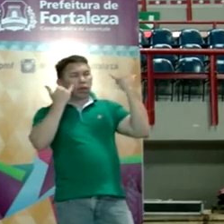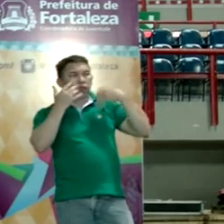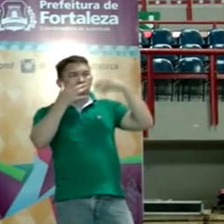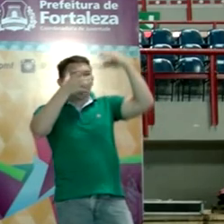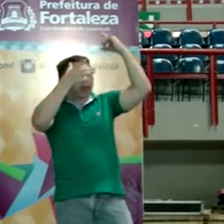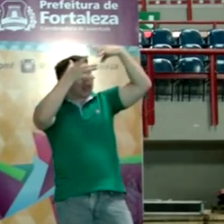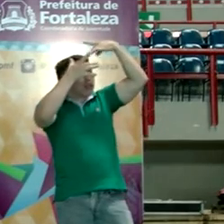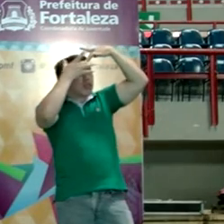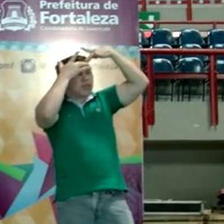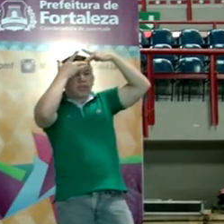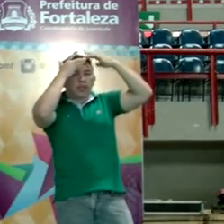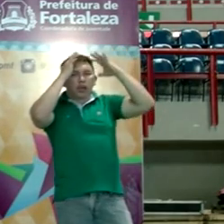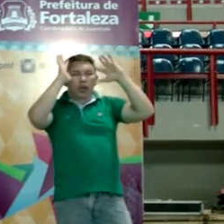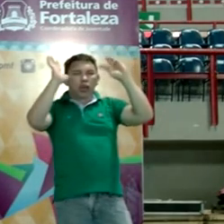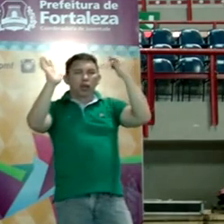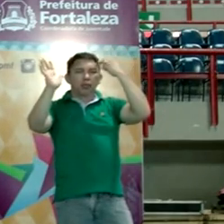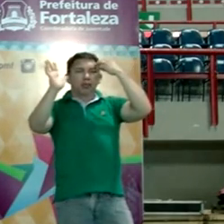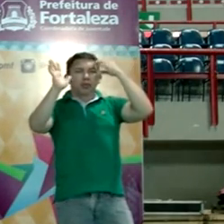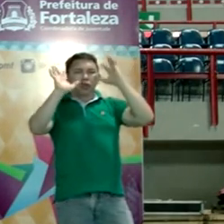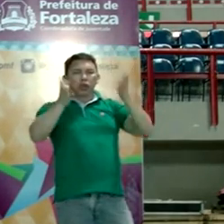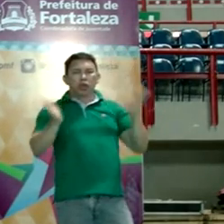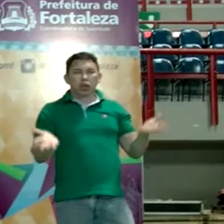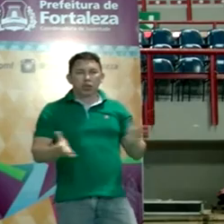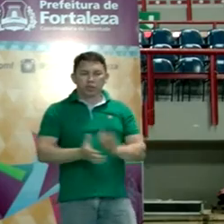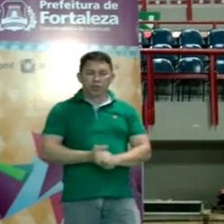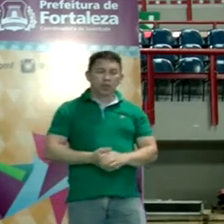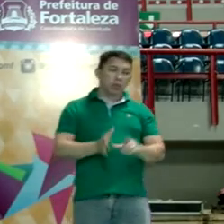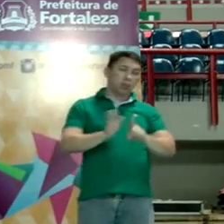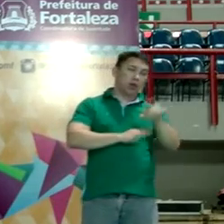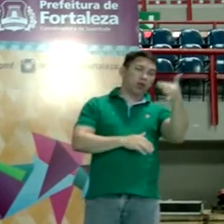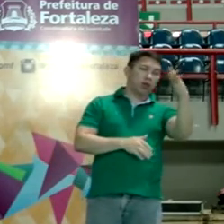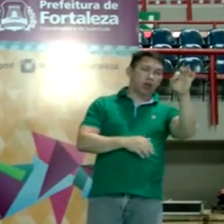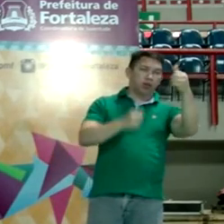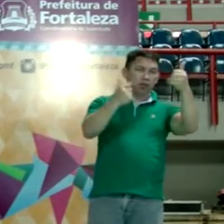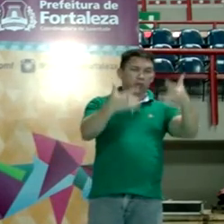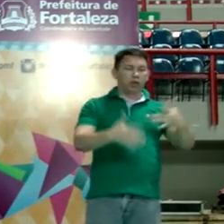lá para ela. Olha o que a questão 10 vai dizer.